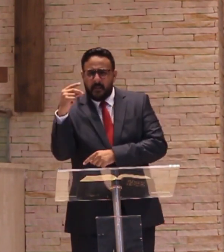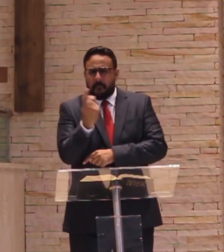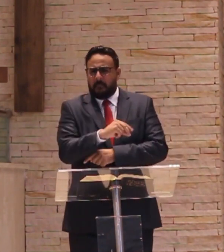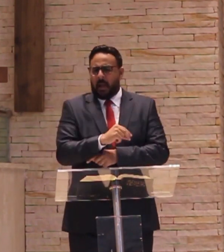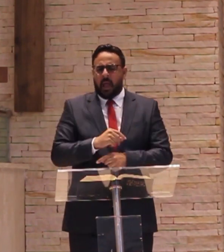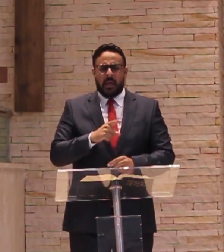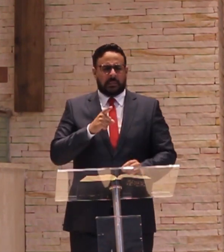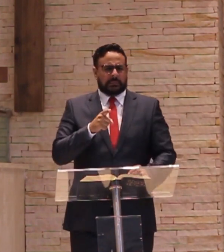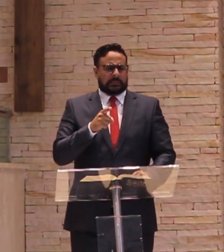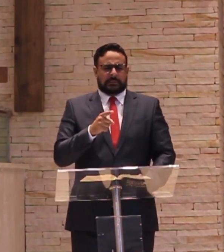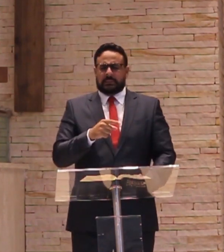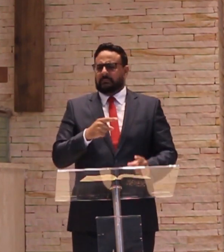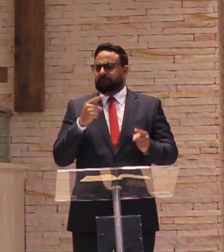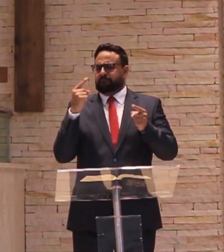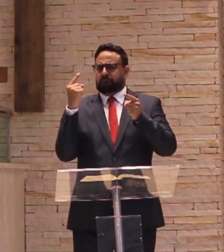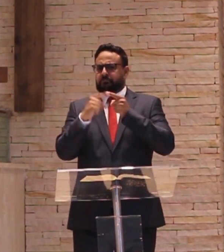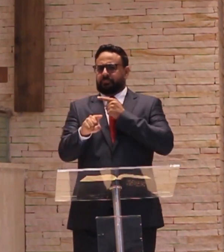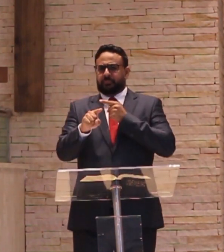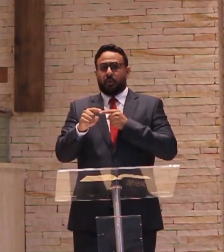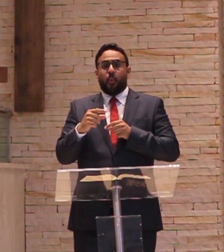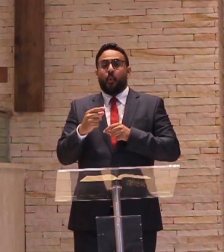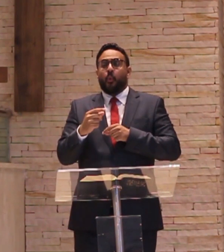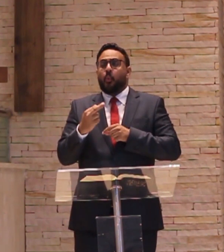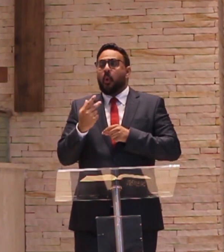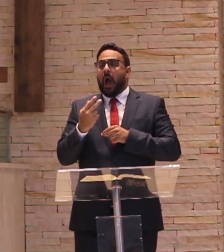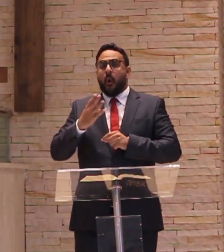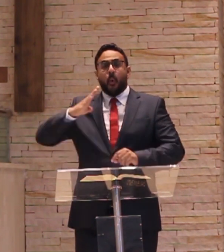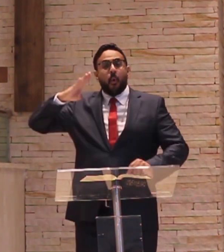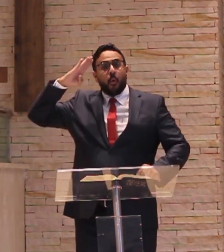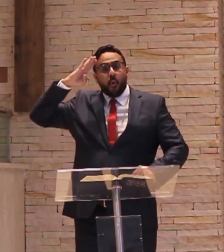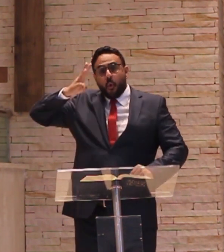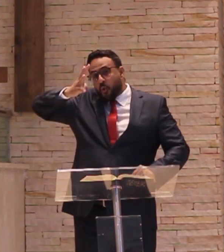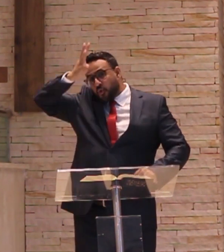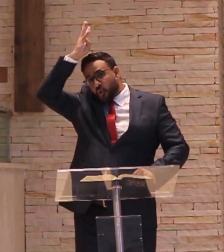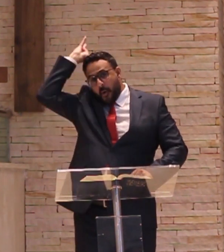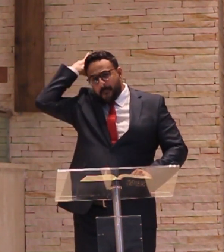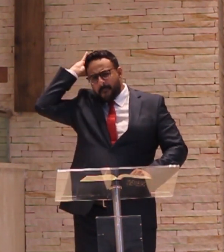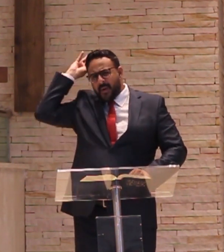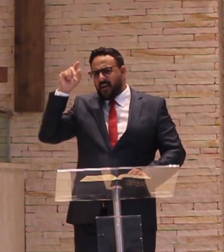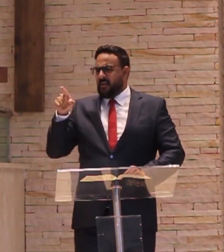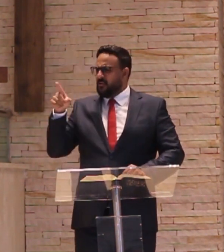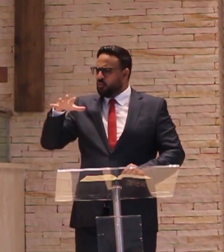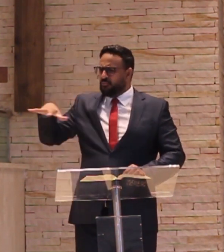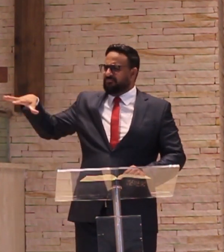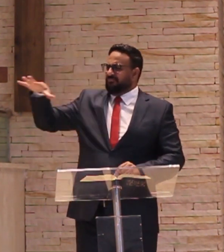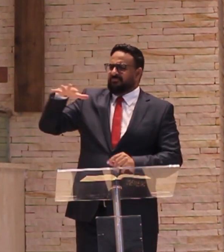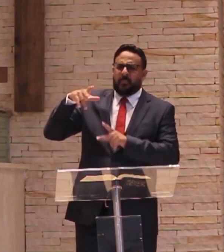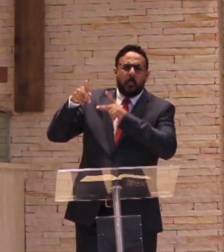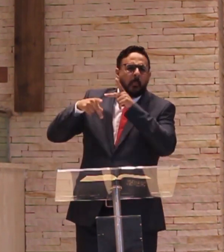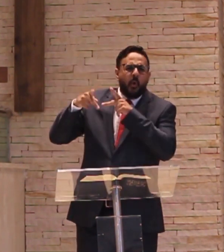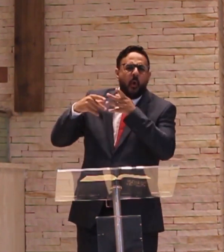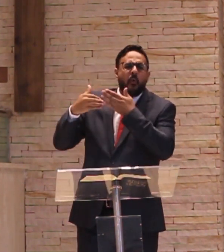escreveu, ele disse que o sofrimento de Jesus foi uma coisa feita com